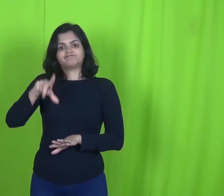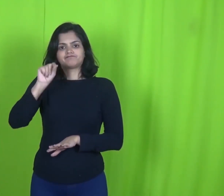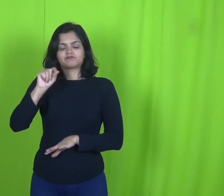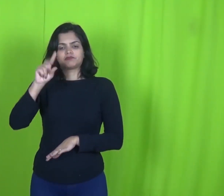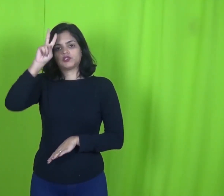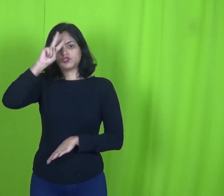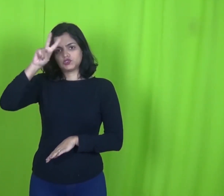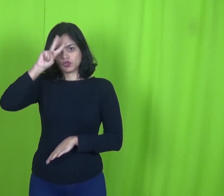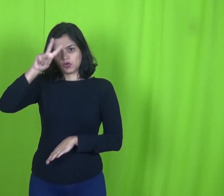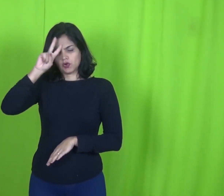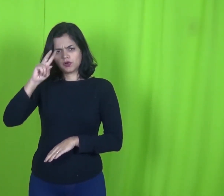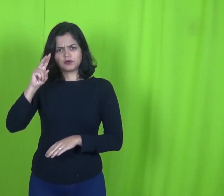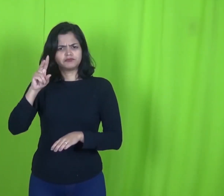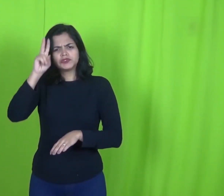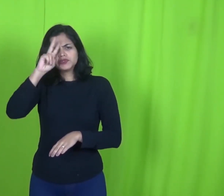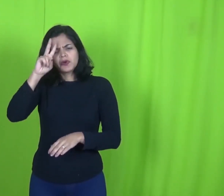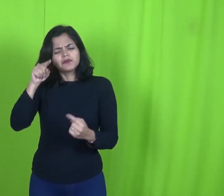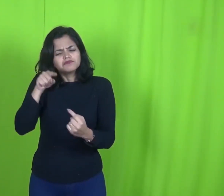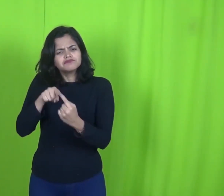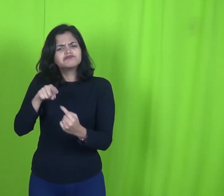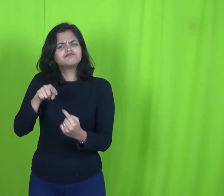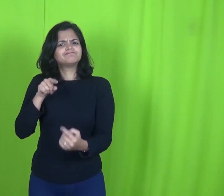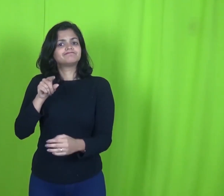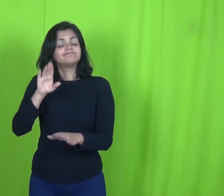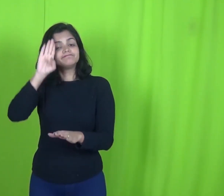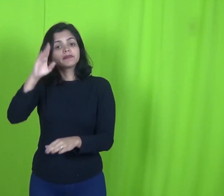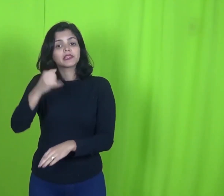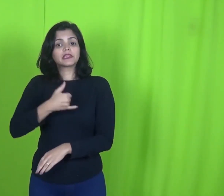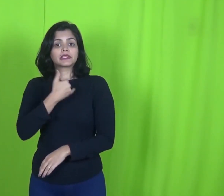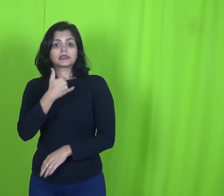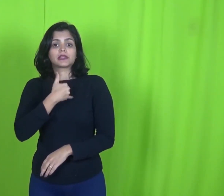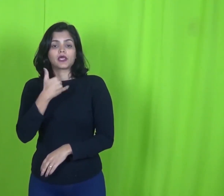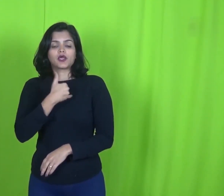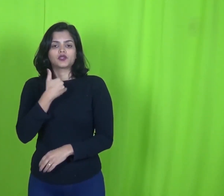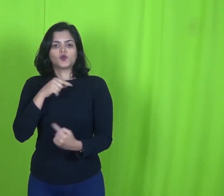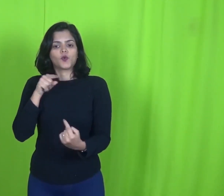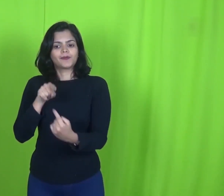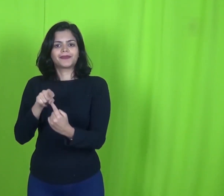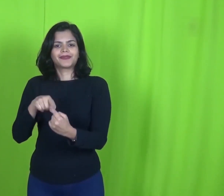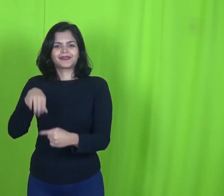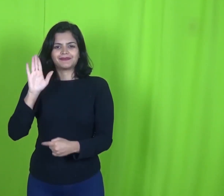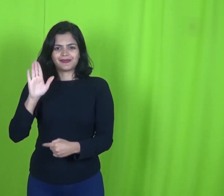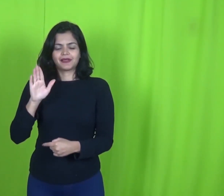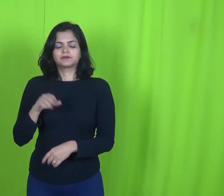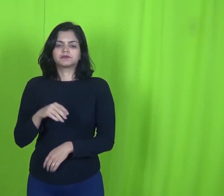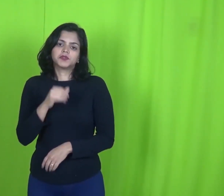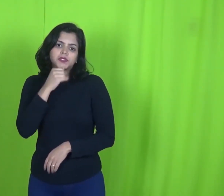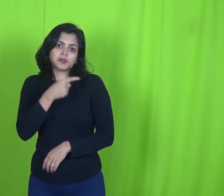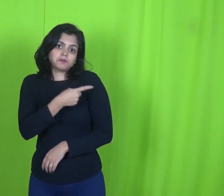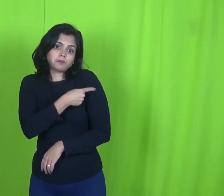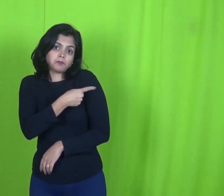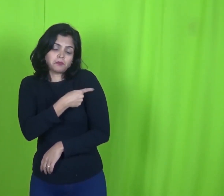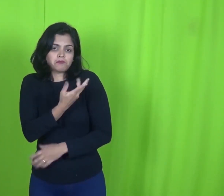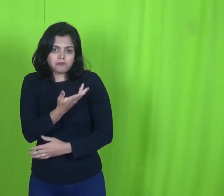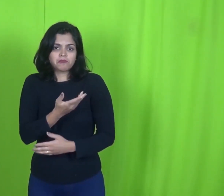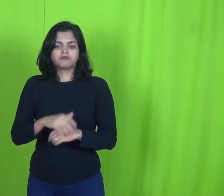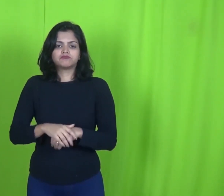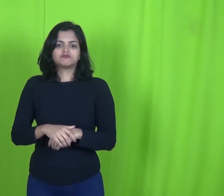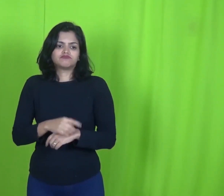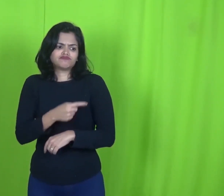piadas, produção em geral. O principal é que seja escolhido histórias que condizem com a